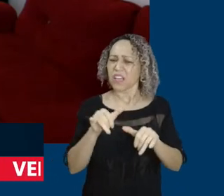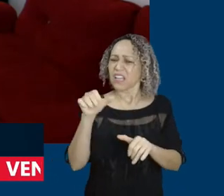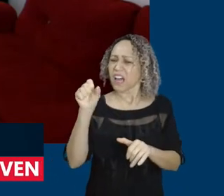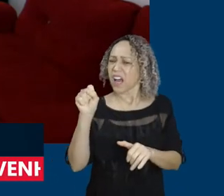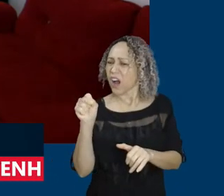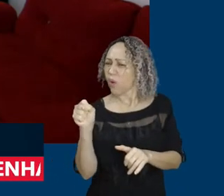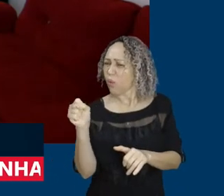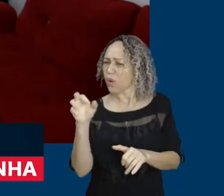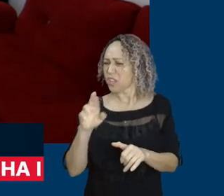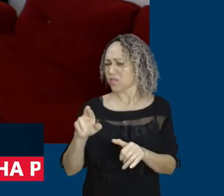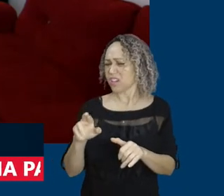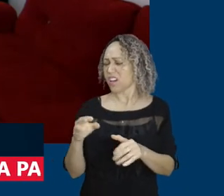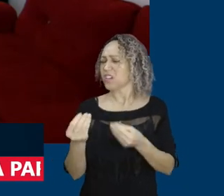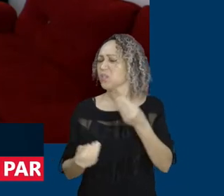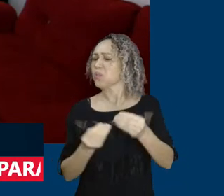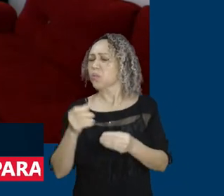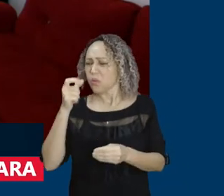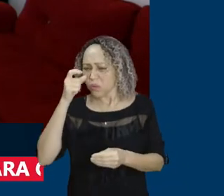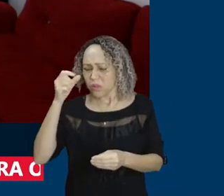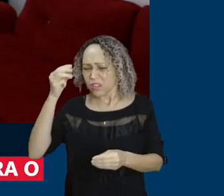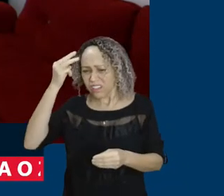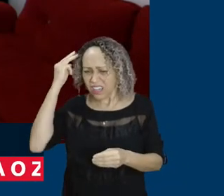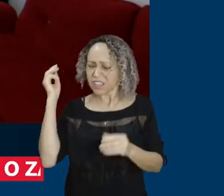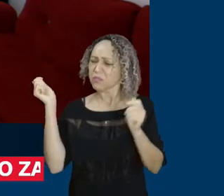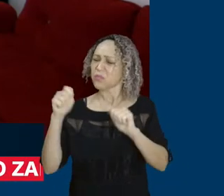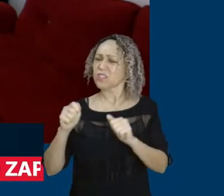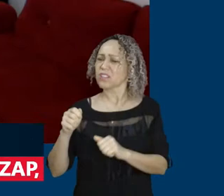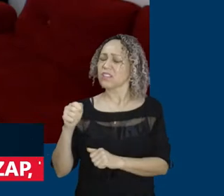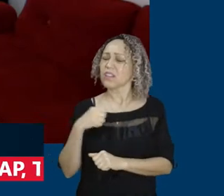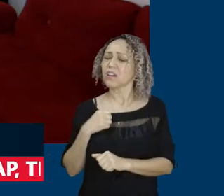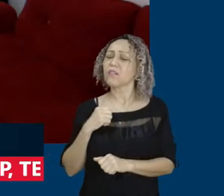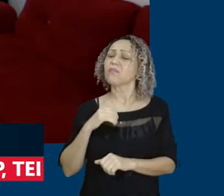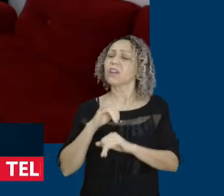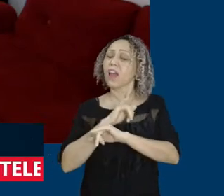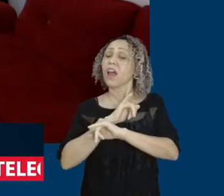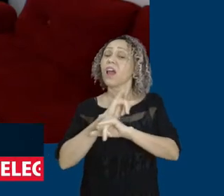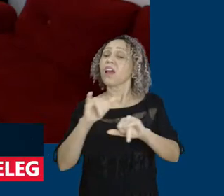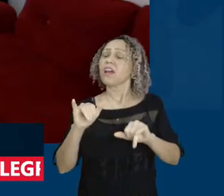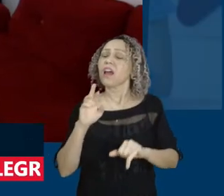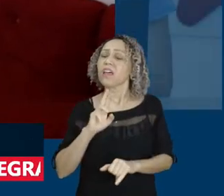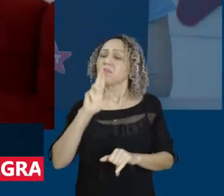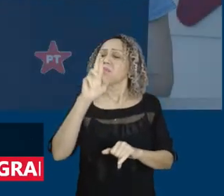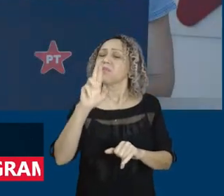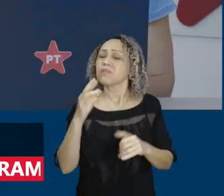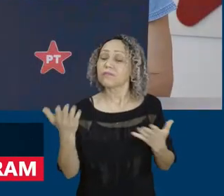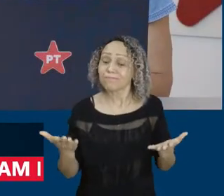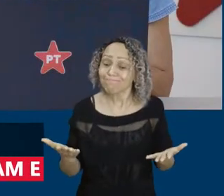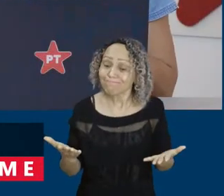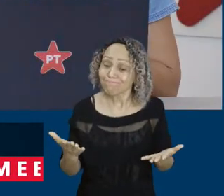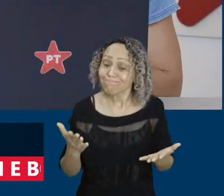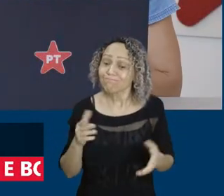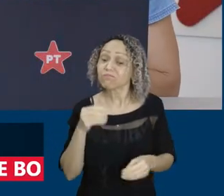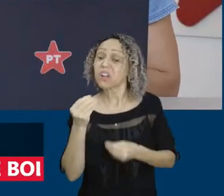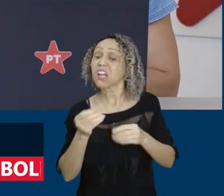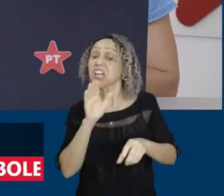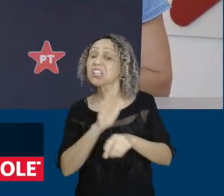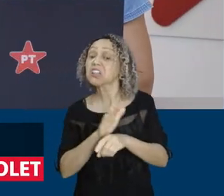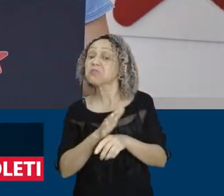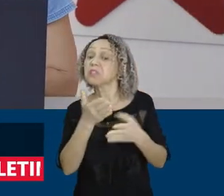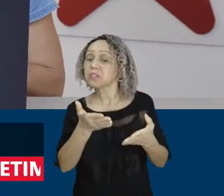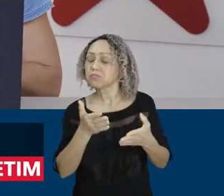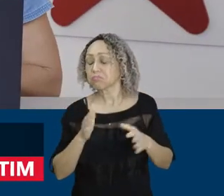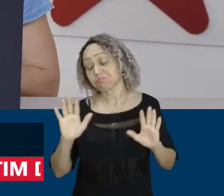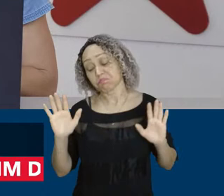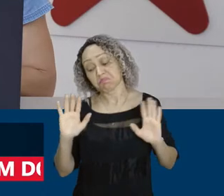é uma pergunta que o senhor Guedes poderia vir a público se dignar a responder, Amanda. Fernando, e não é só a inflação, né?